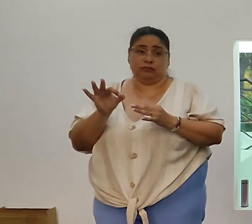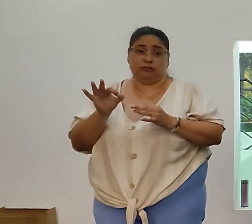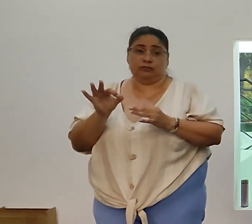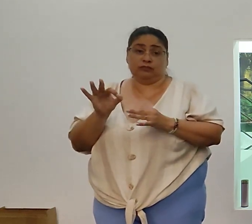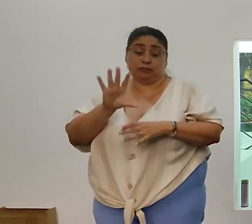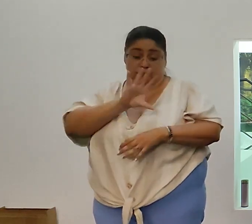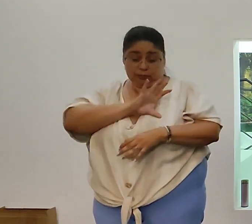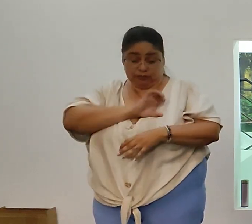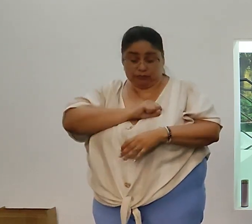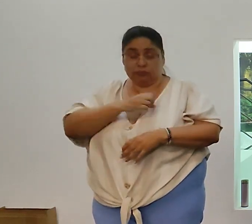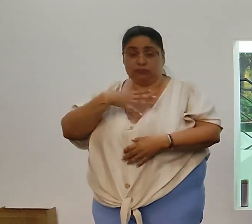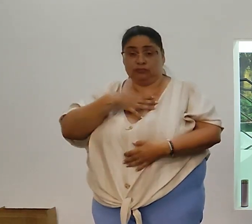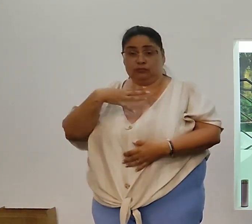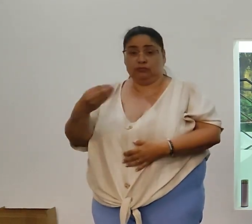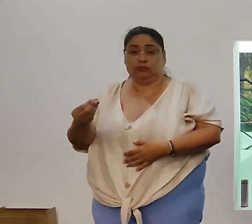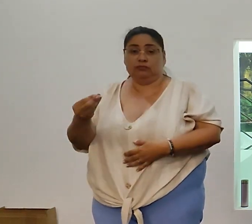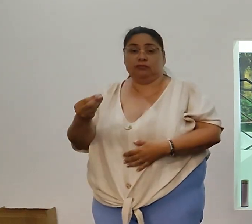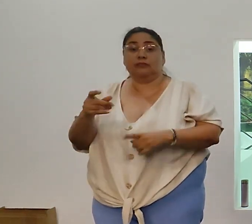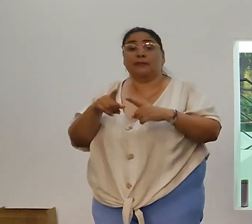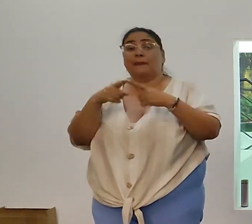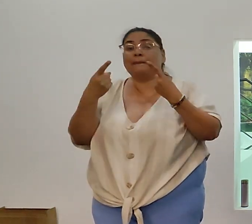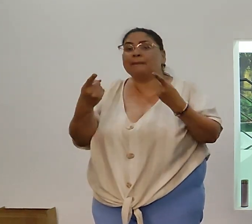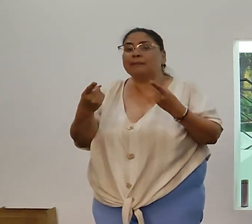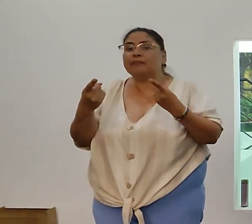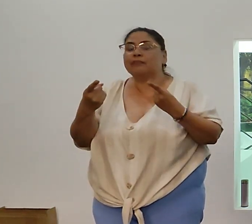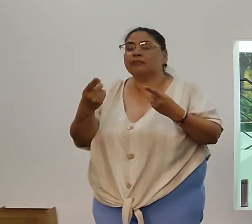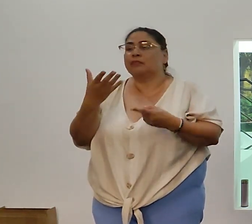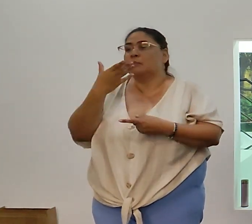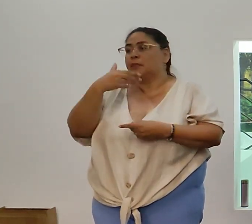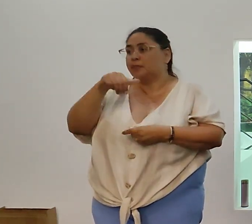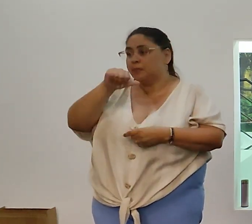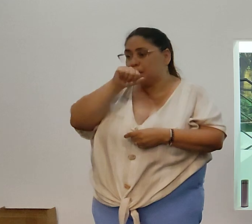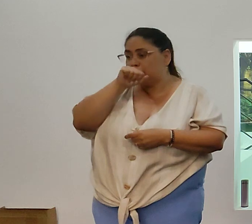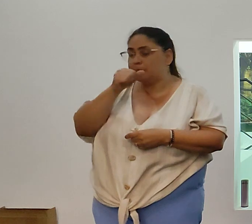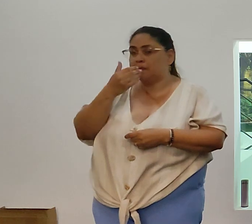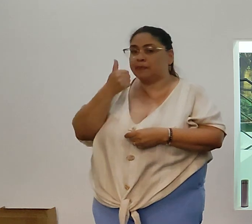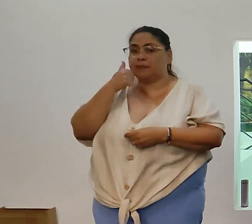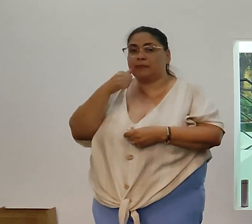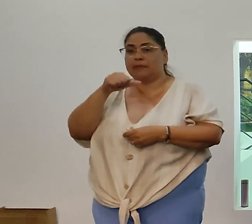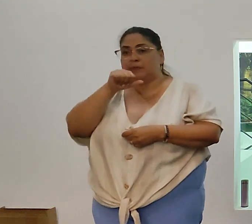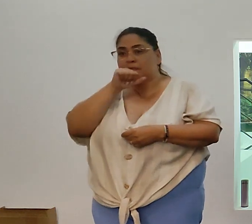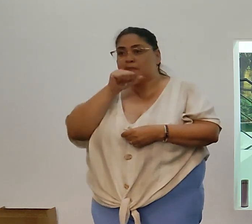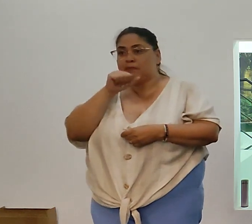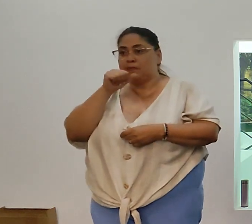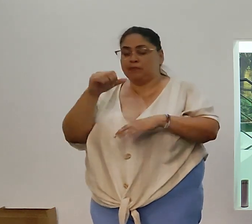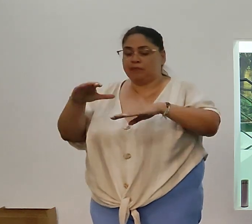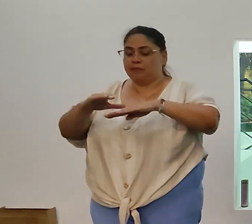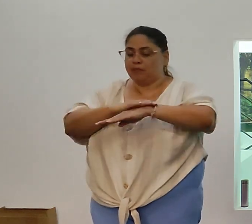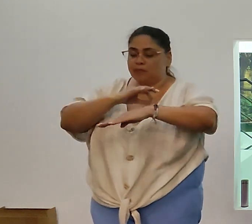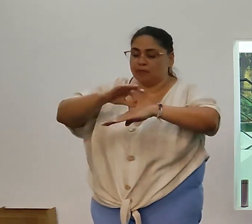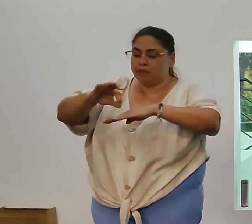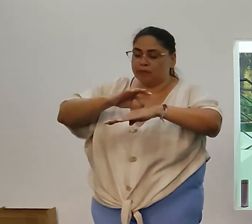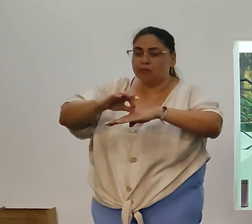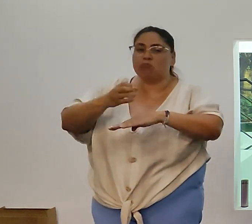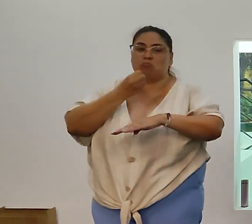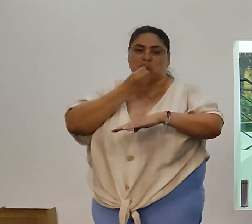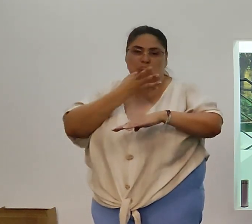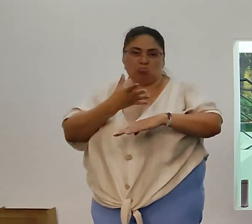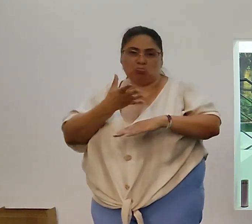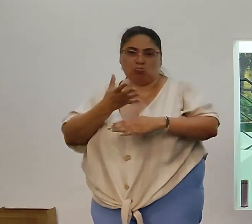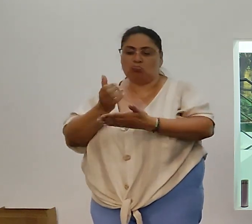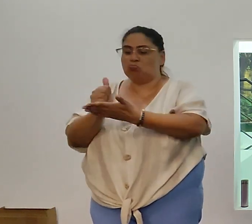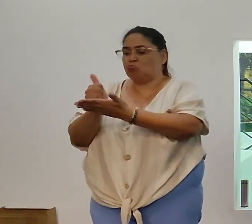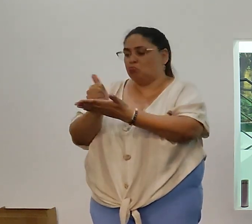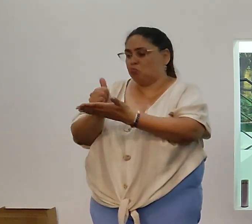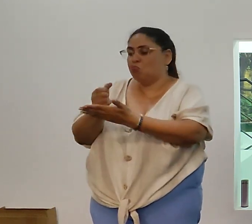amor que nós temos por eles. Mas se nós somos pais, que damos um tênis bom, um videogame